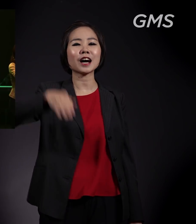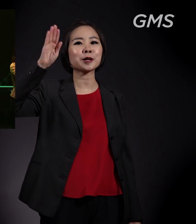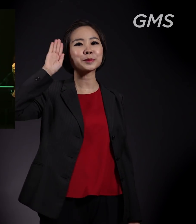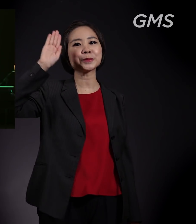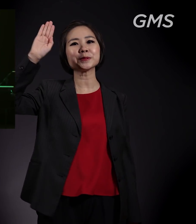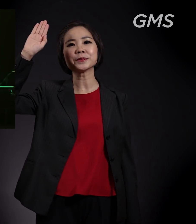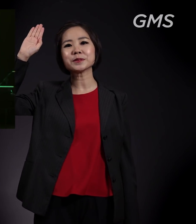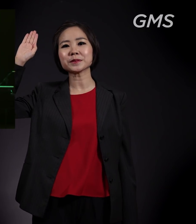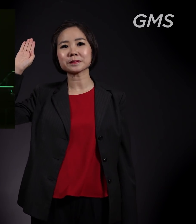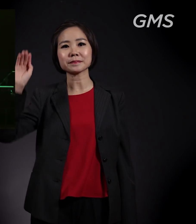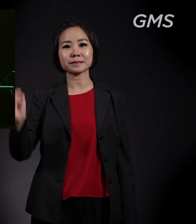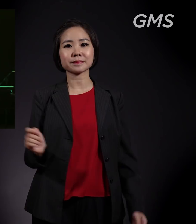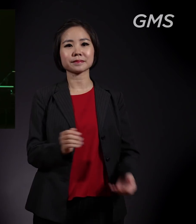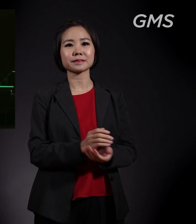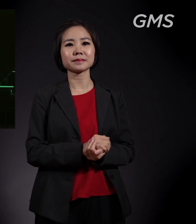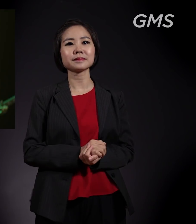kehendak-Mu,